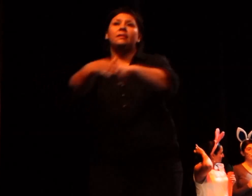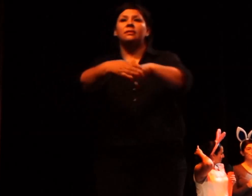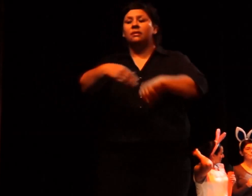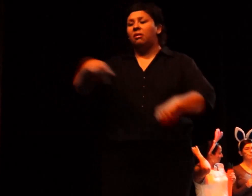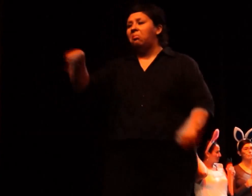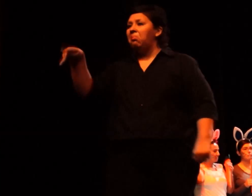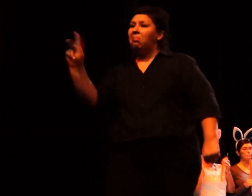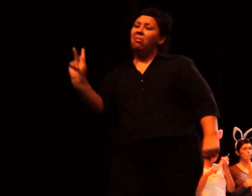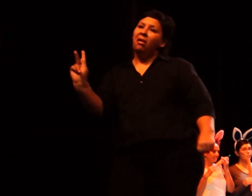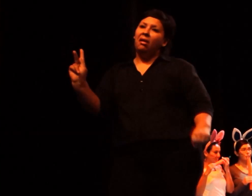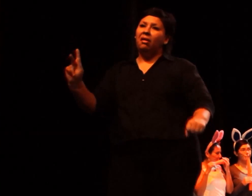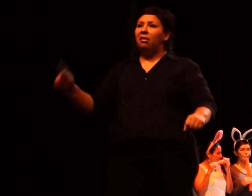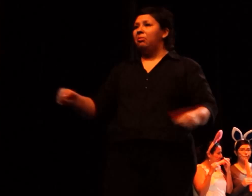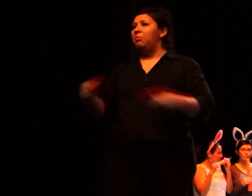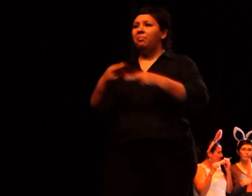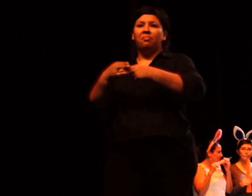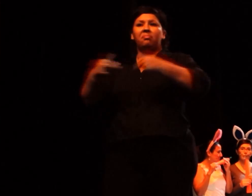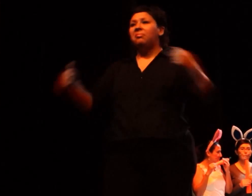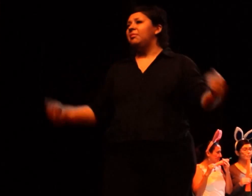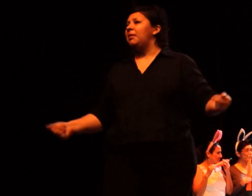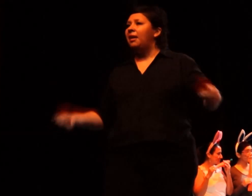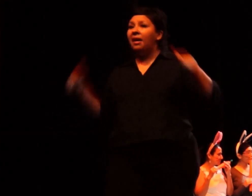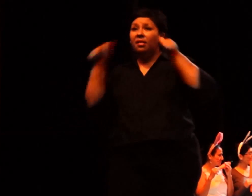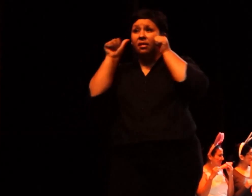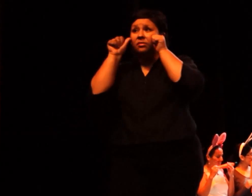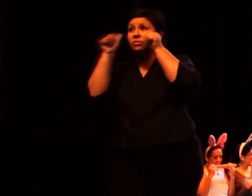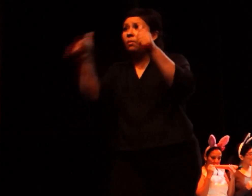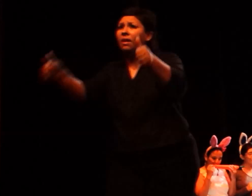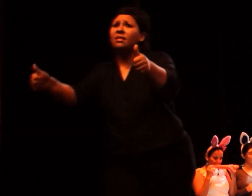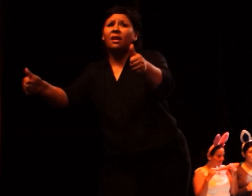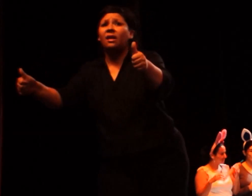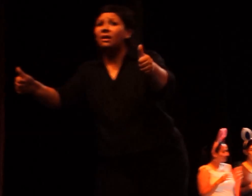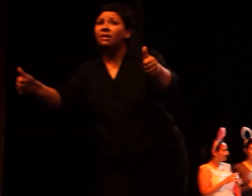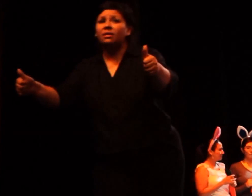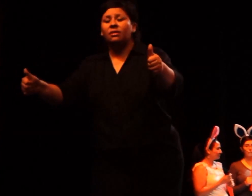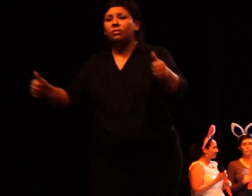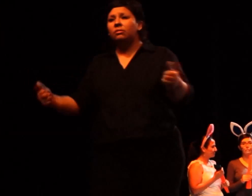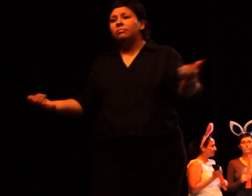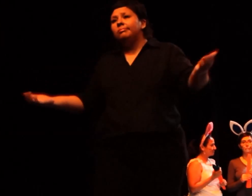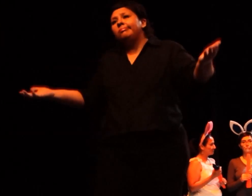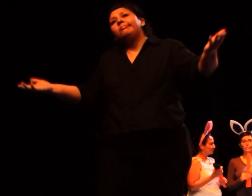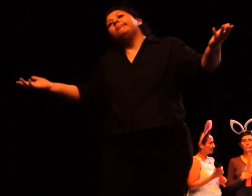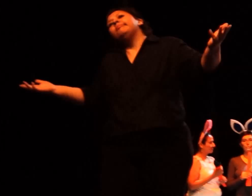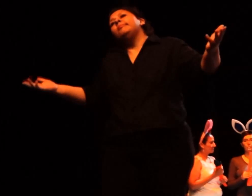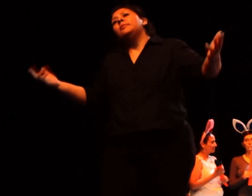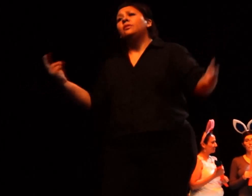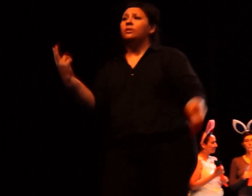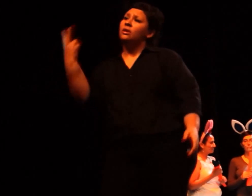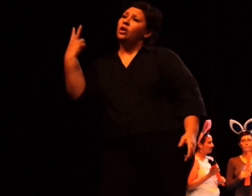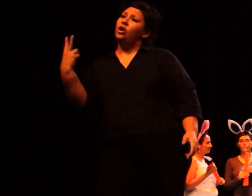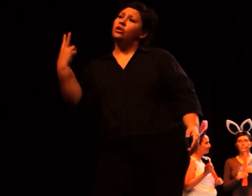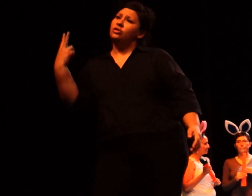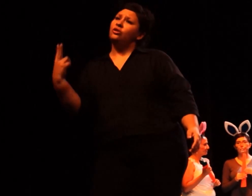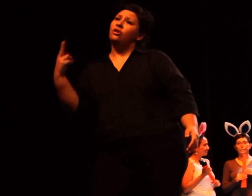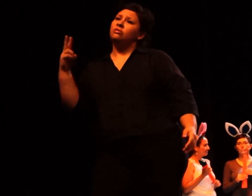ayuda y para advertir a los animales. Sin embargo, no hubo quien les prestara atención.